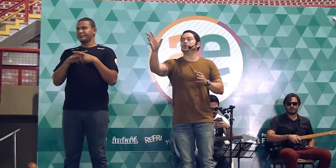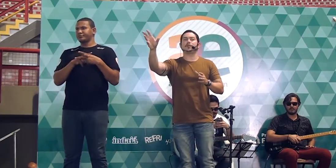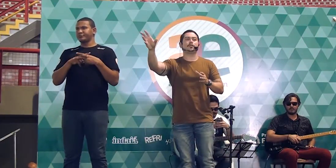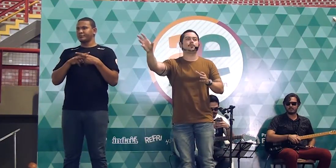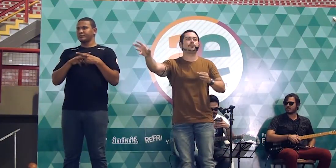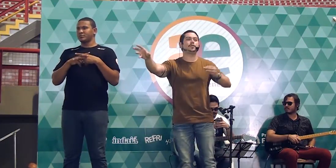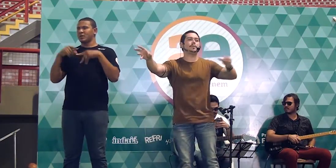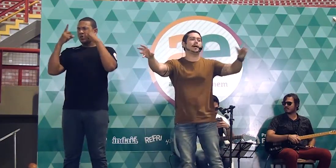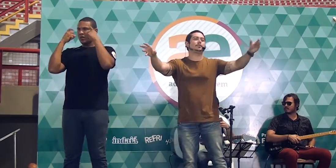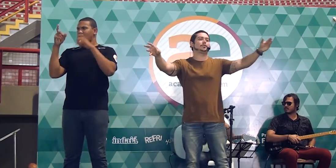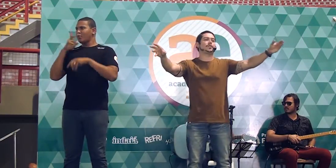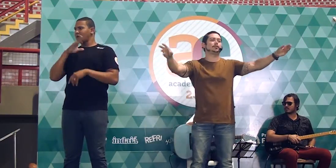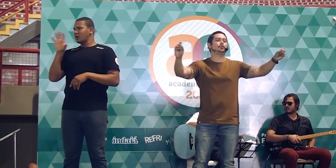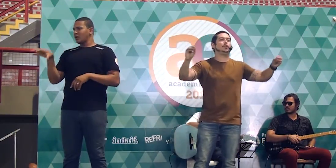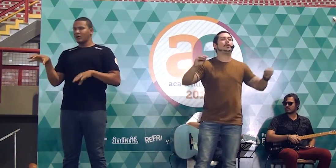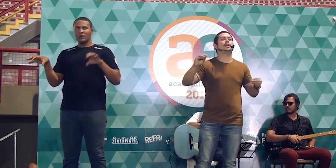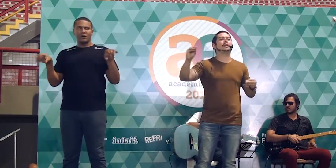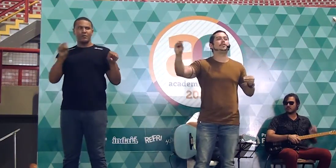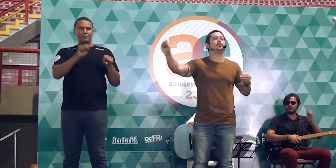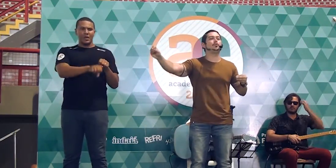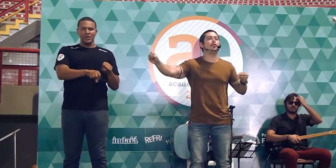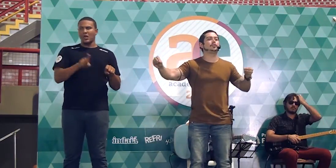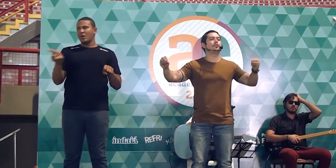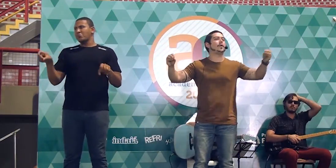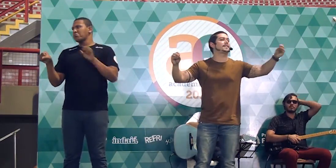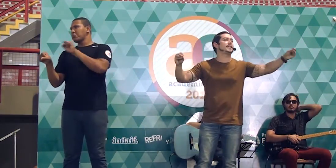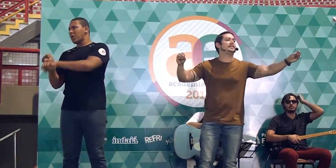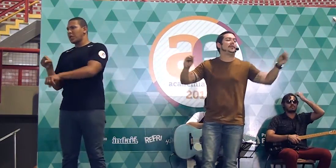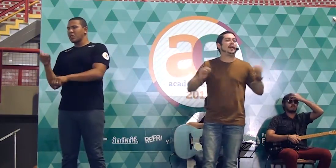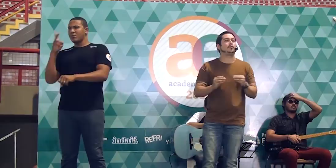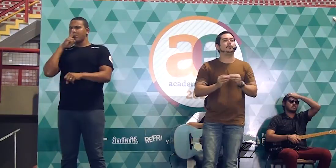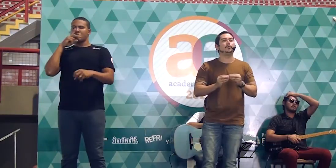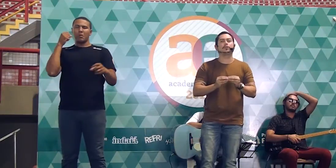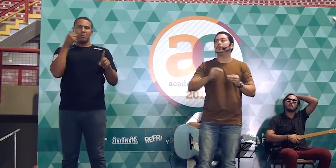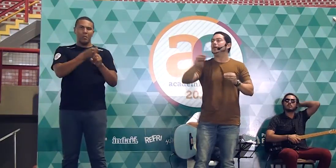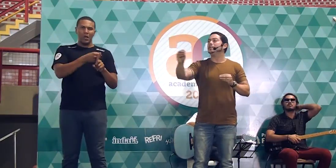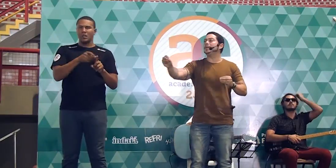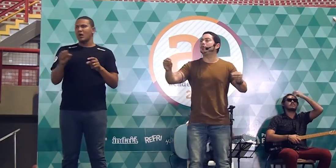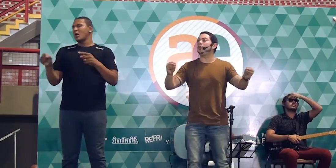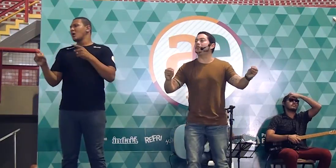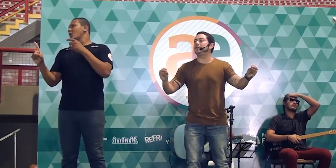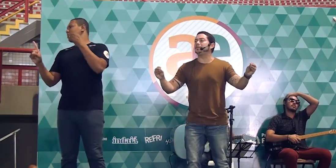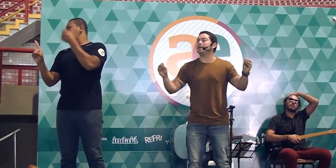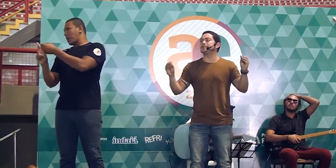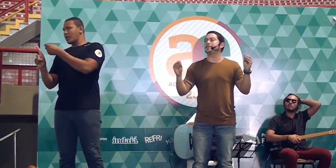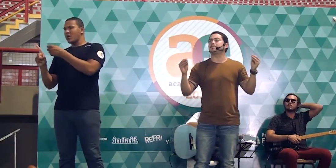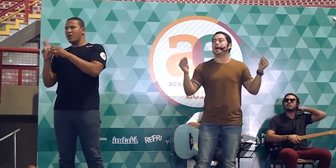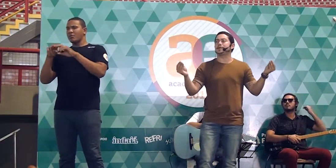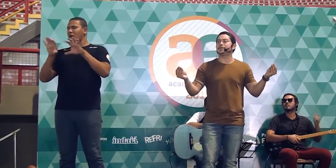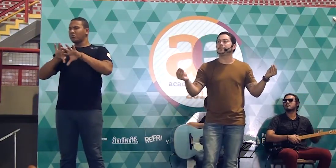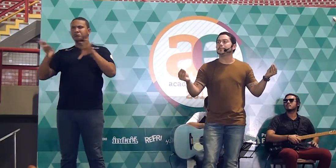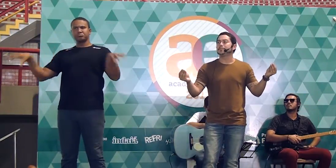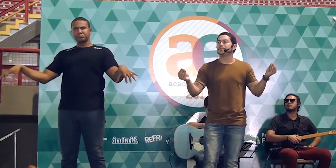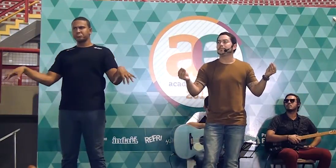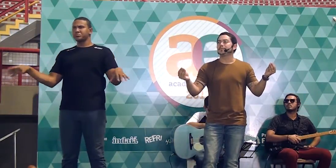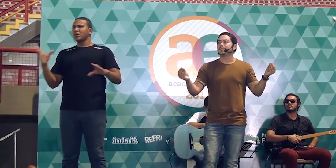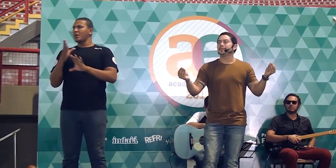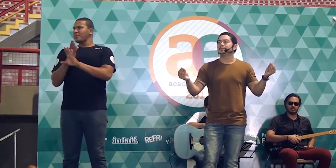Aí o torcedor de um time mata o torcedor do outro, agride do outro, não aceita falar com o outro, não convive no mesmo